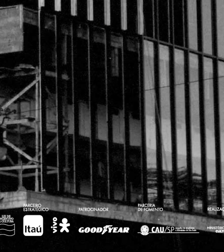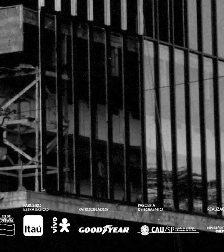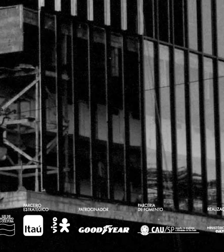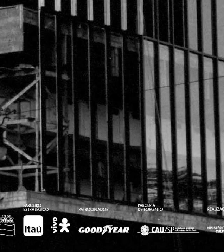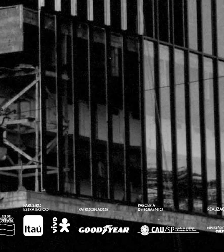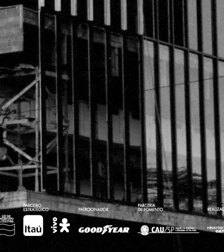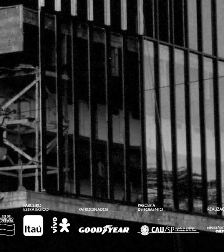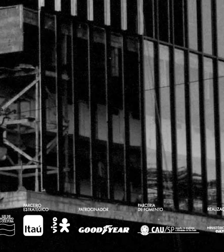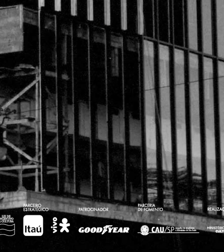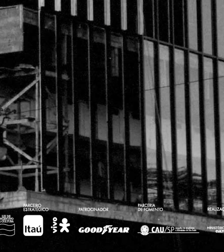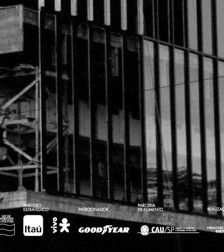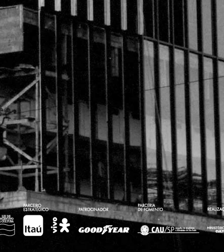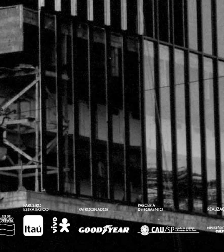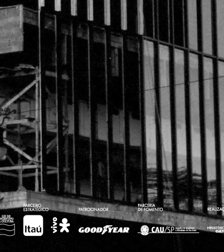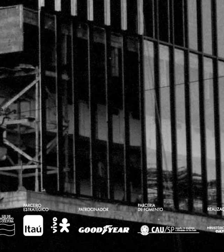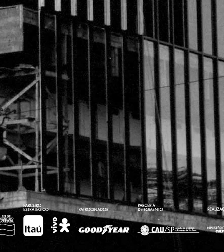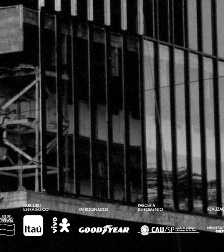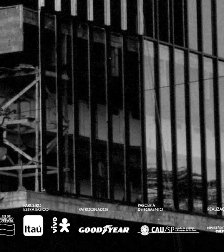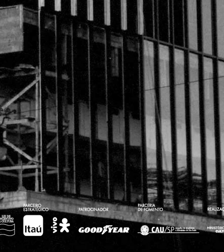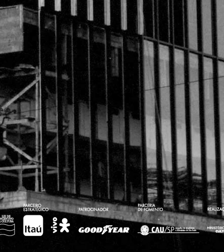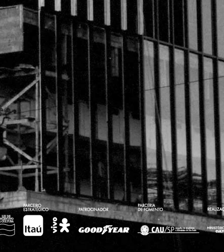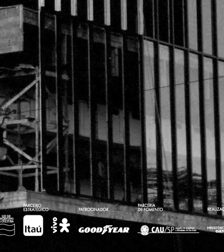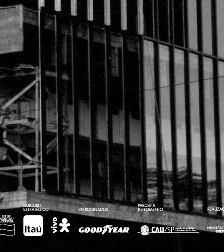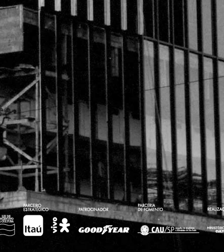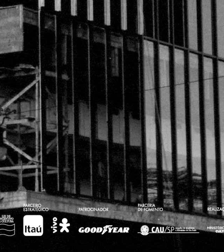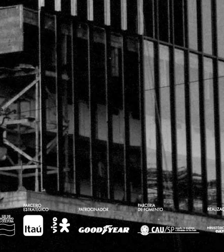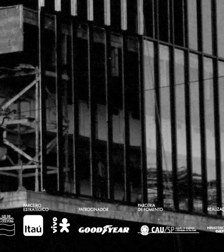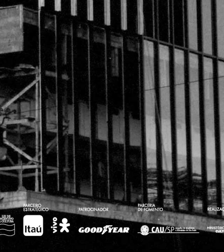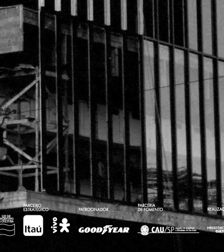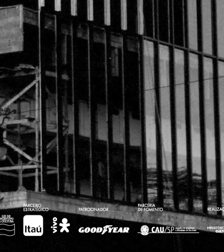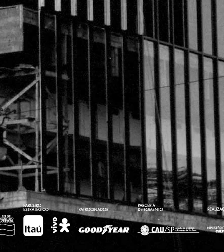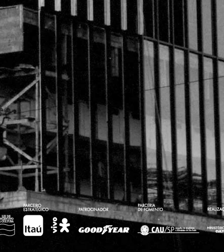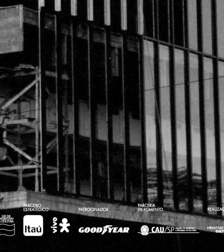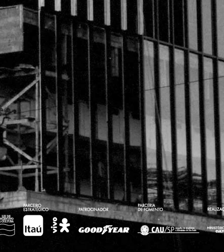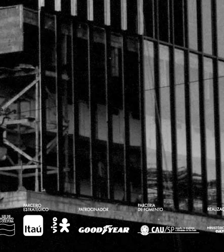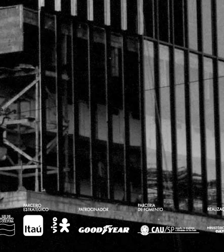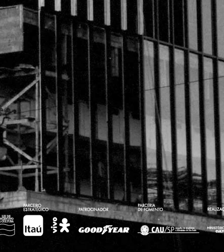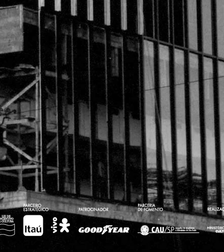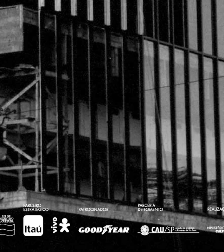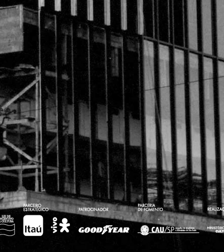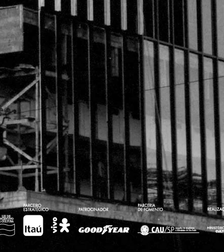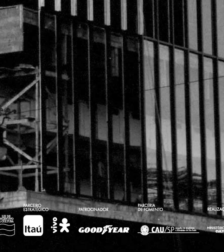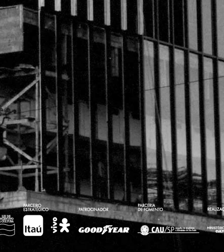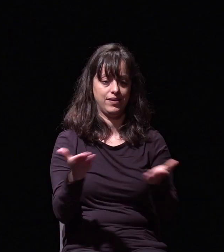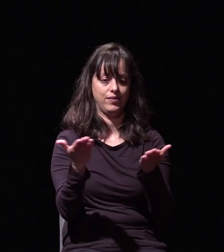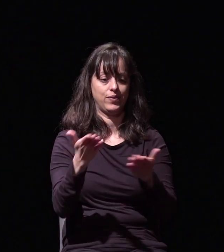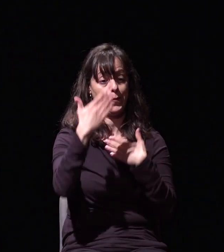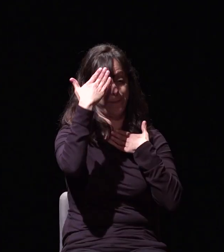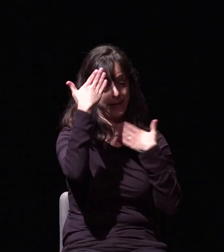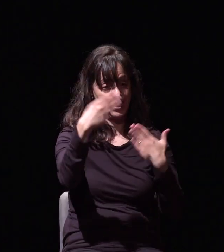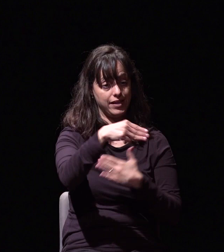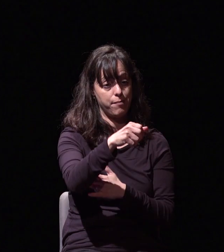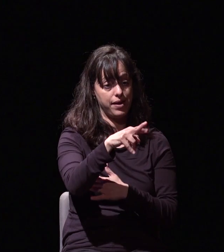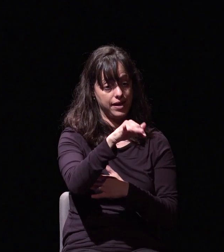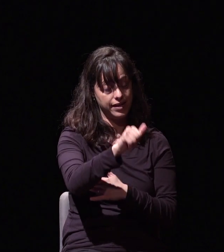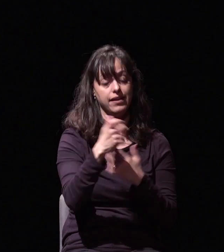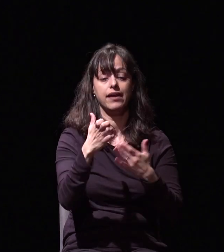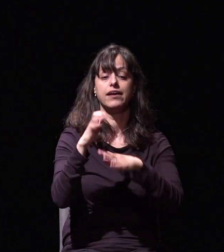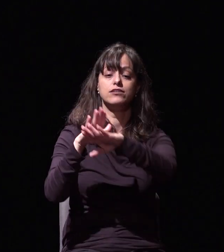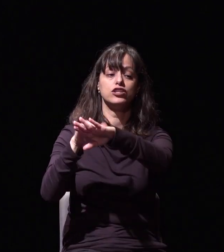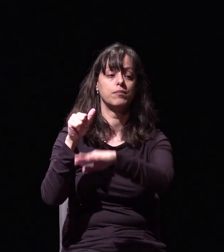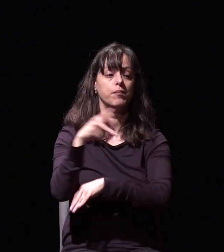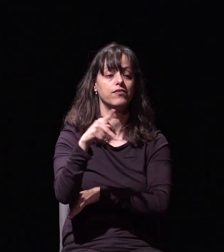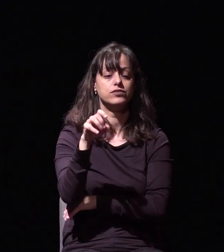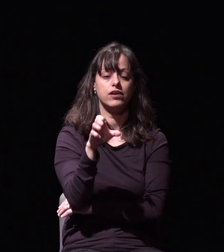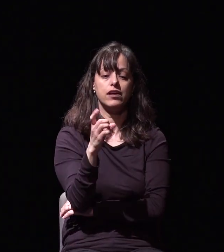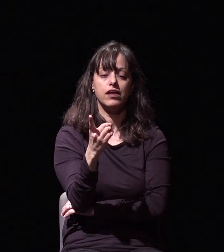Obrigado, Marina Grinovo, por sua fala. Gostaria de chamar aqui agora o professor Eduardo Rossetti, arquiteto e urbanista pela